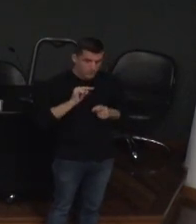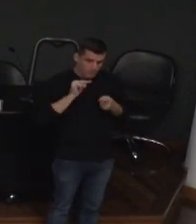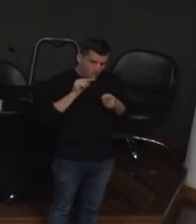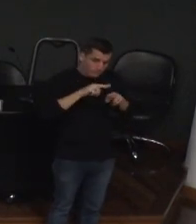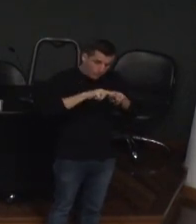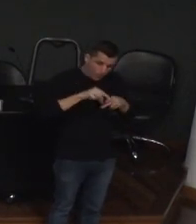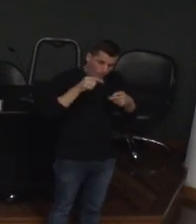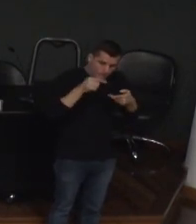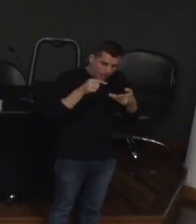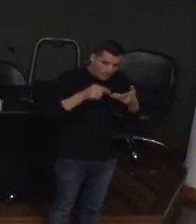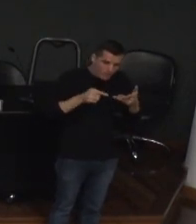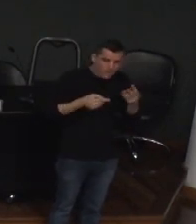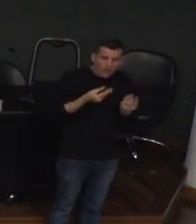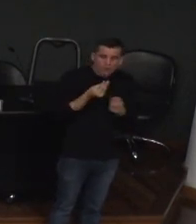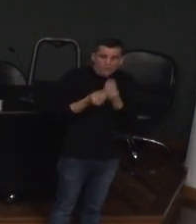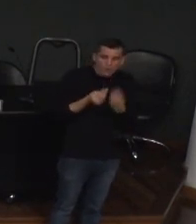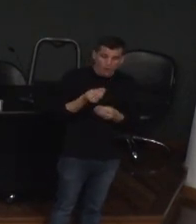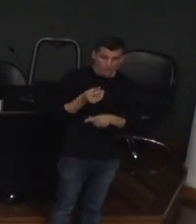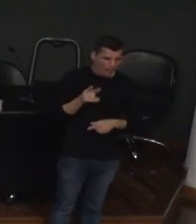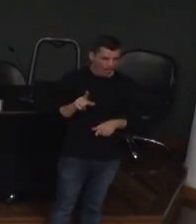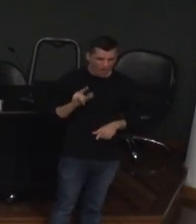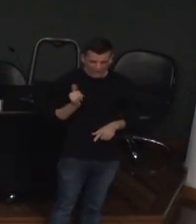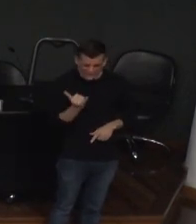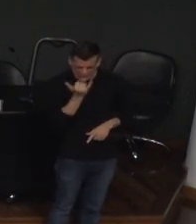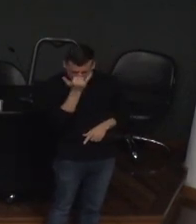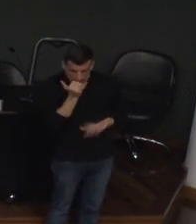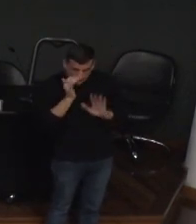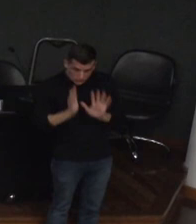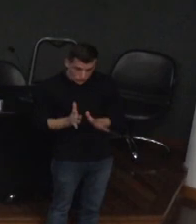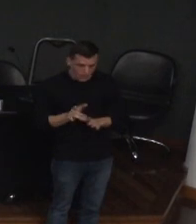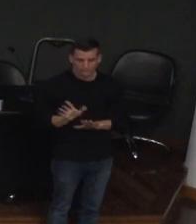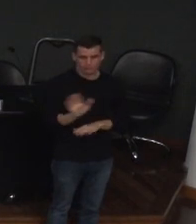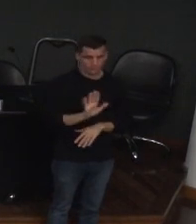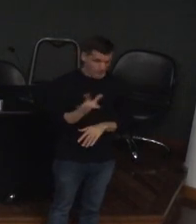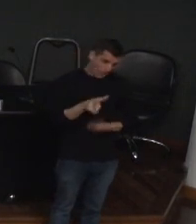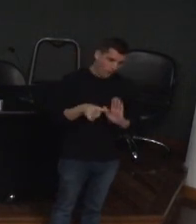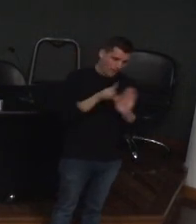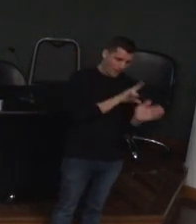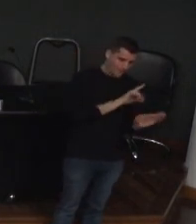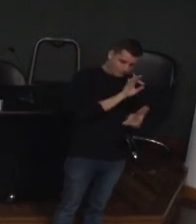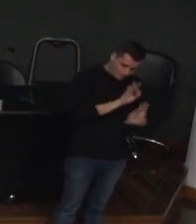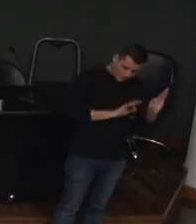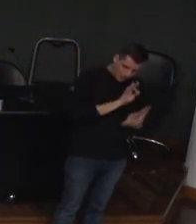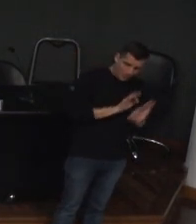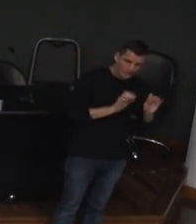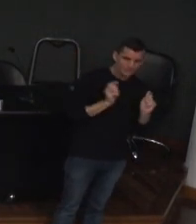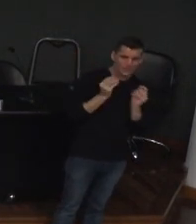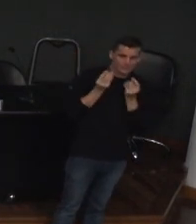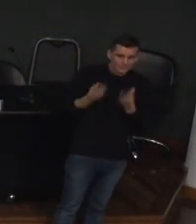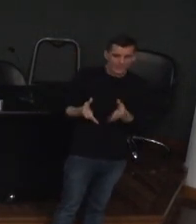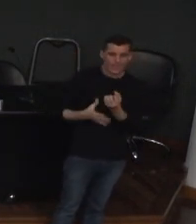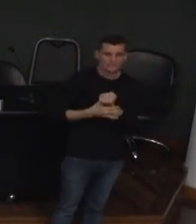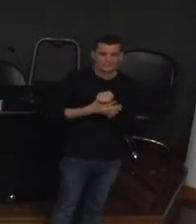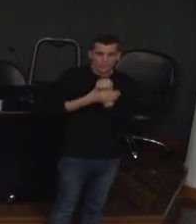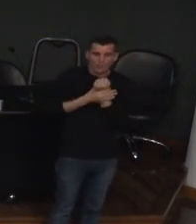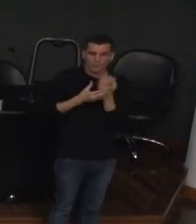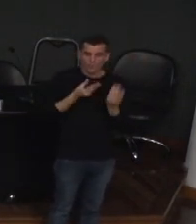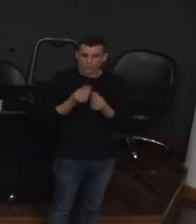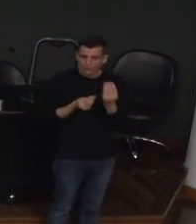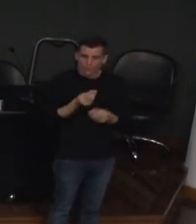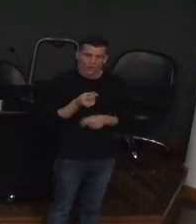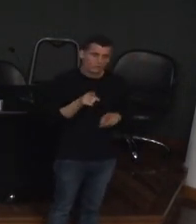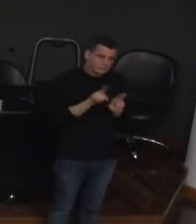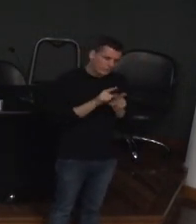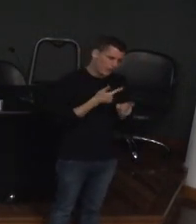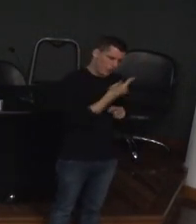como prevenir antes que aconteça. Legal. É, e daí depois os outros planos de ação seria já para rastreamento de caso